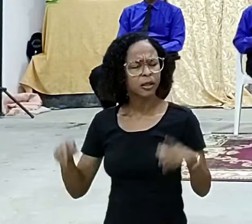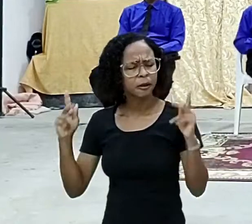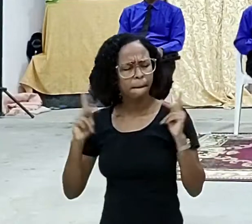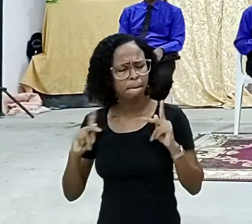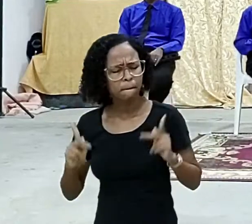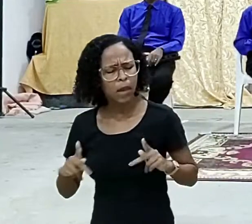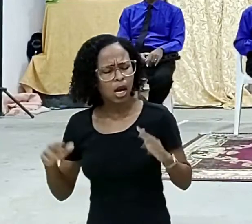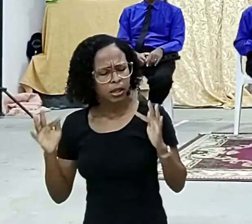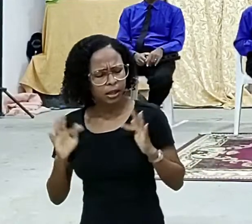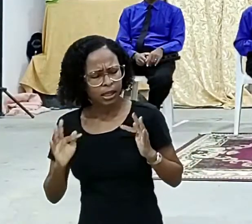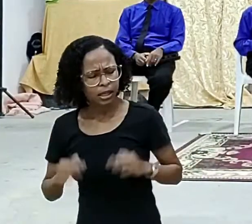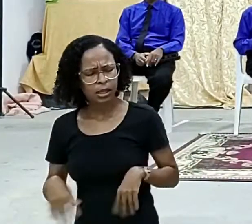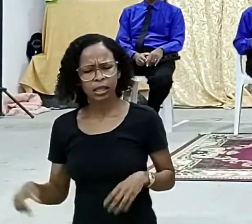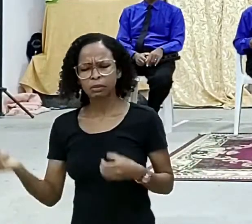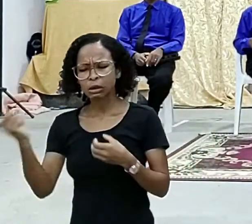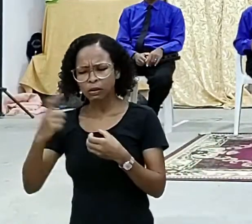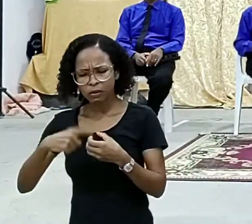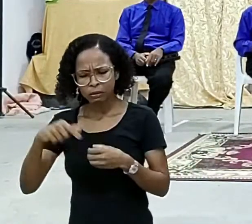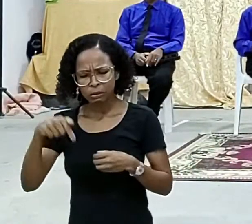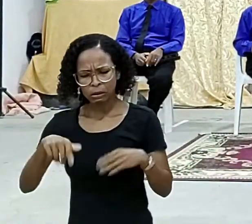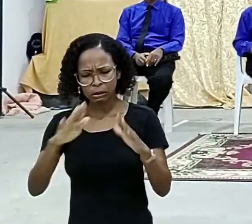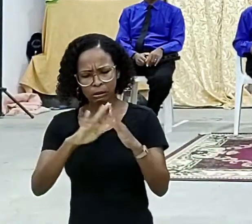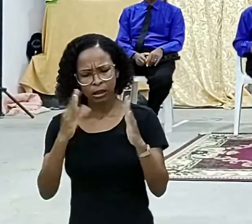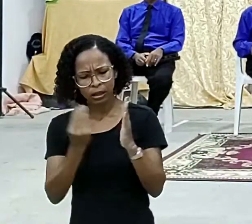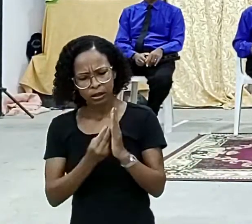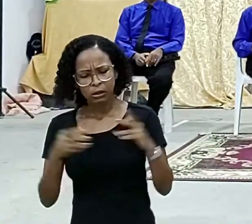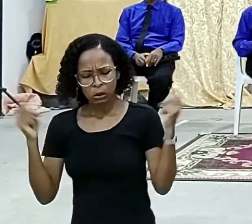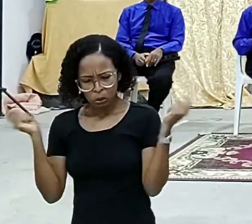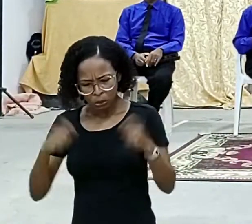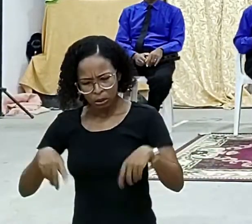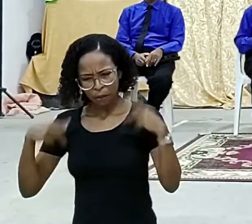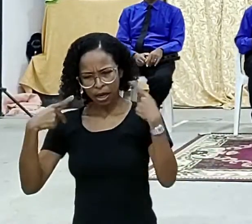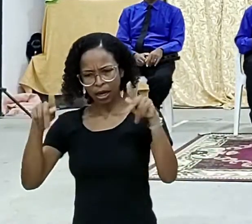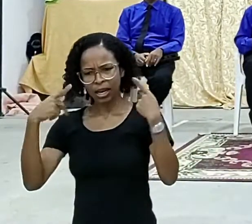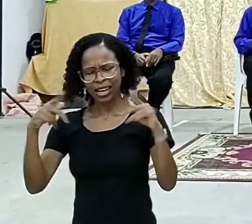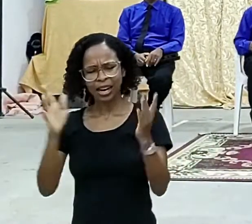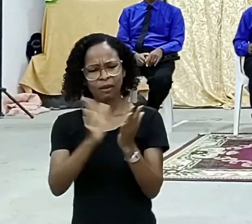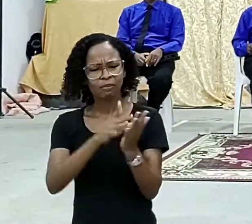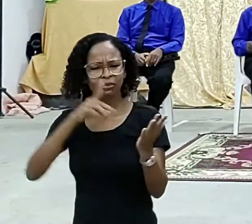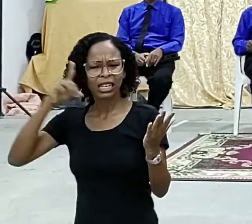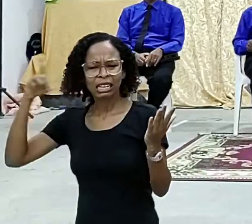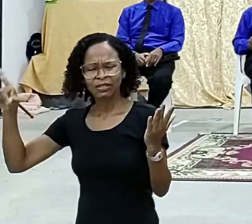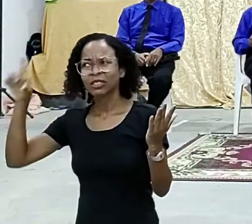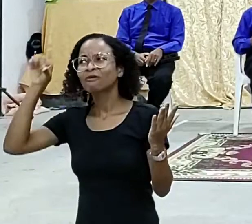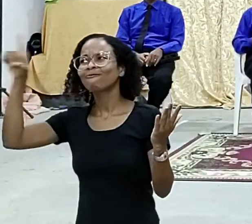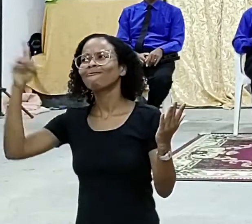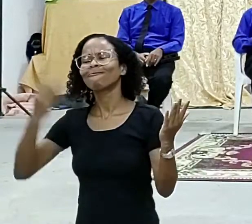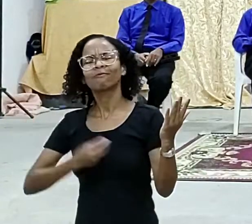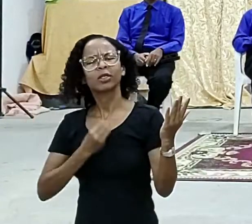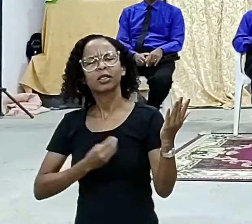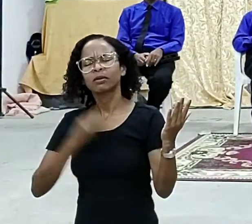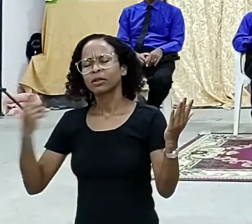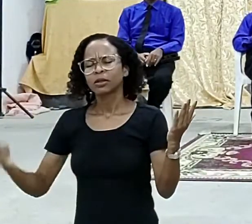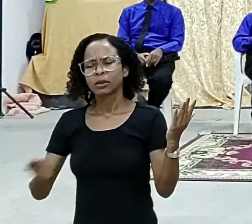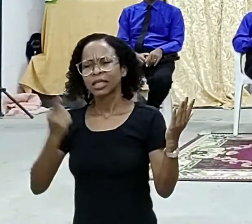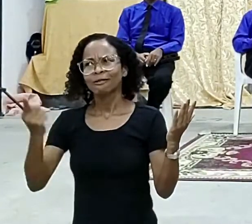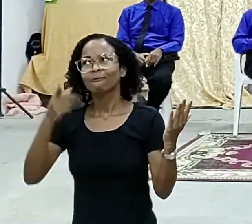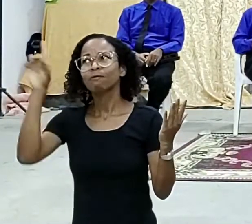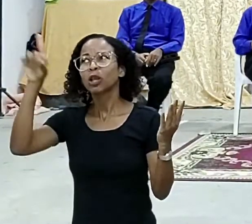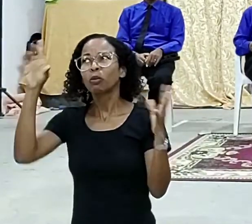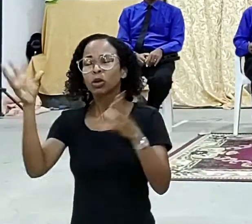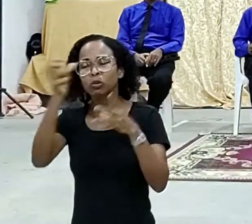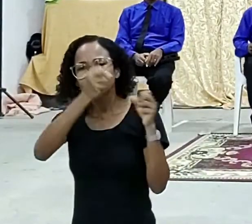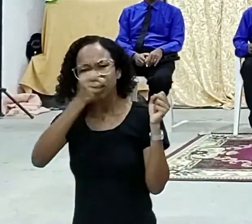Senhor e mais uma vez ministrando a palavra do Deus vivo e todo-poderoso e verdadeiro.